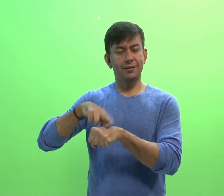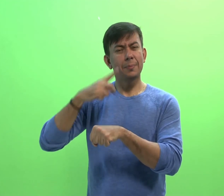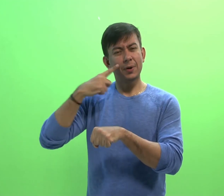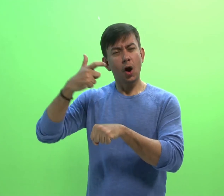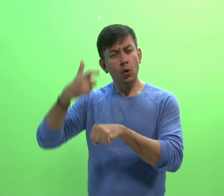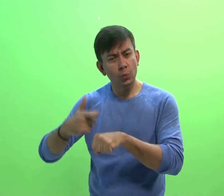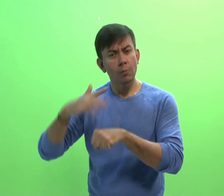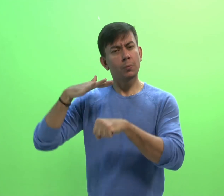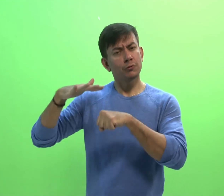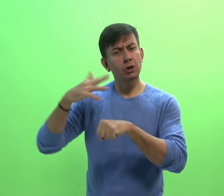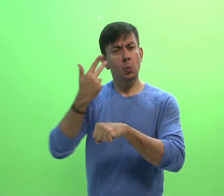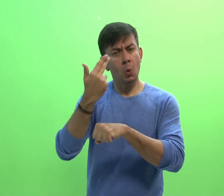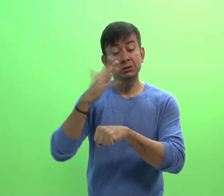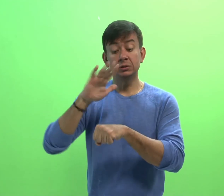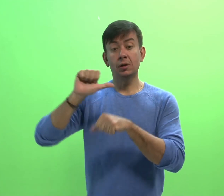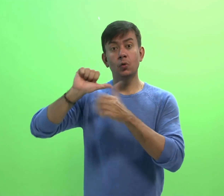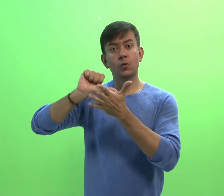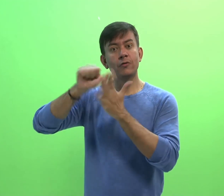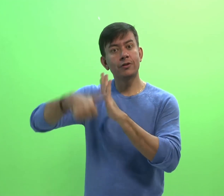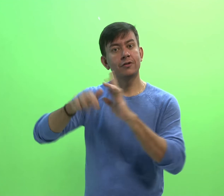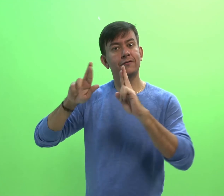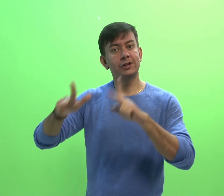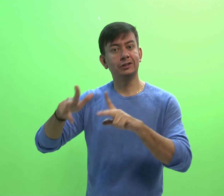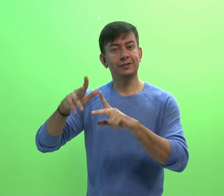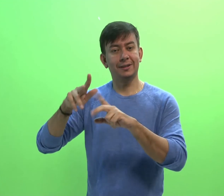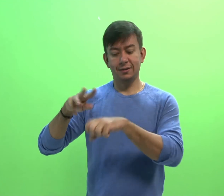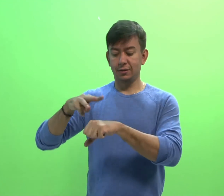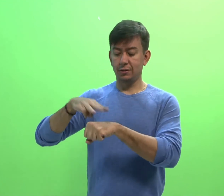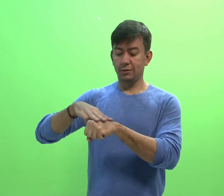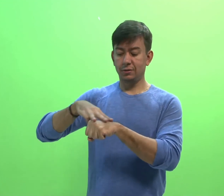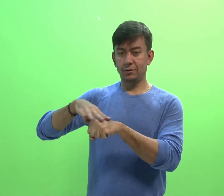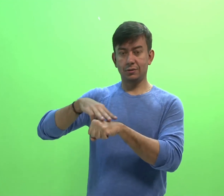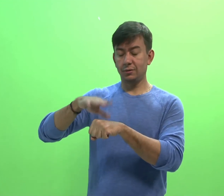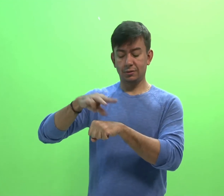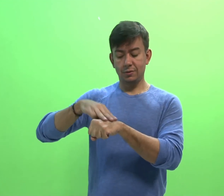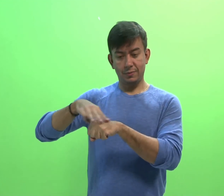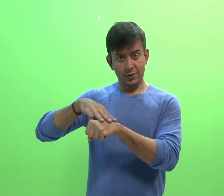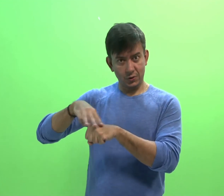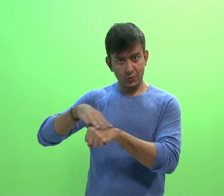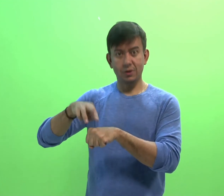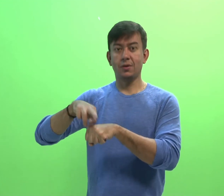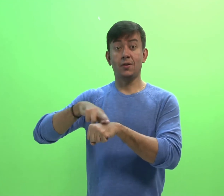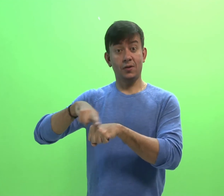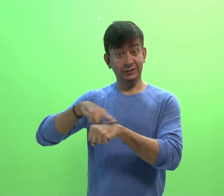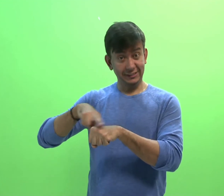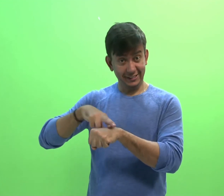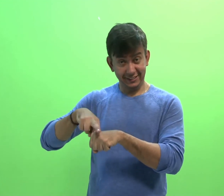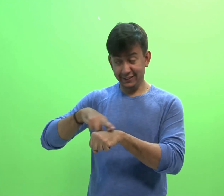Mesma locação, mesmo movimento, porém a configuração de mão distinta. Marrom e roxo.